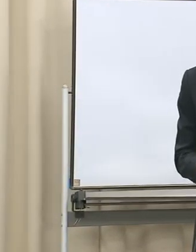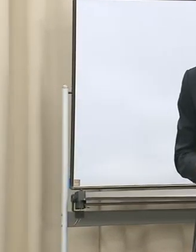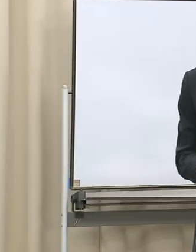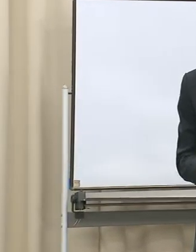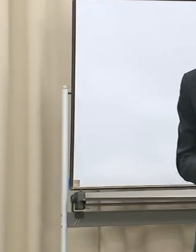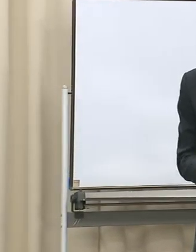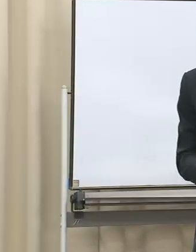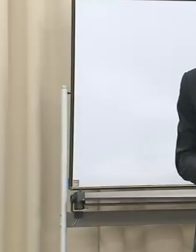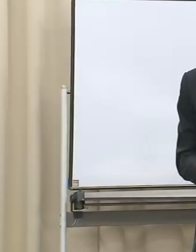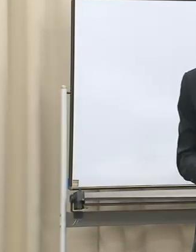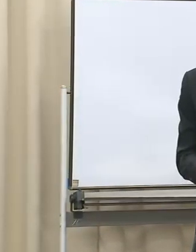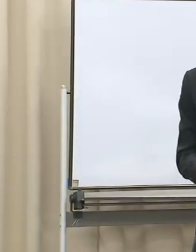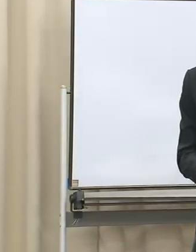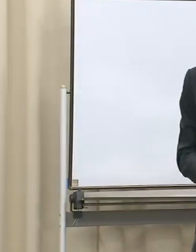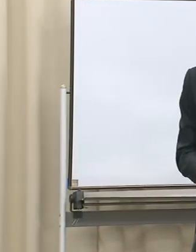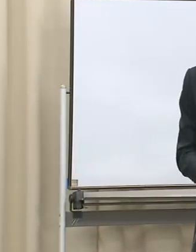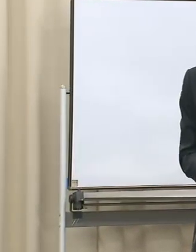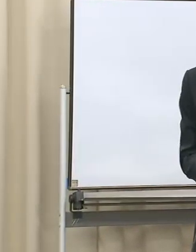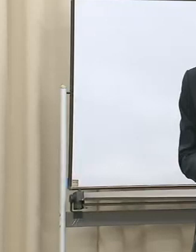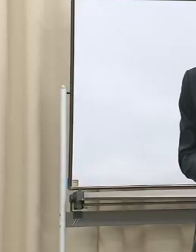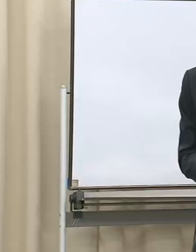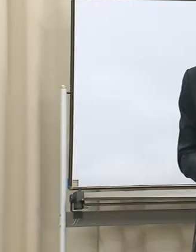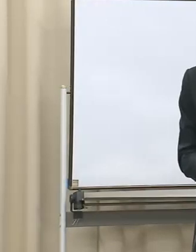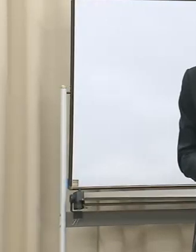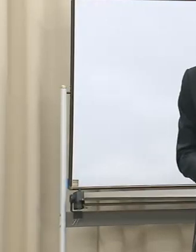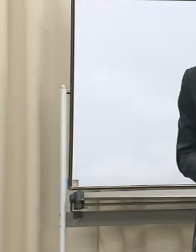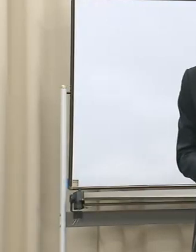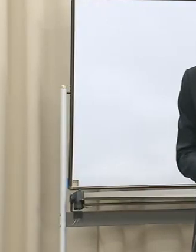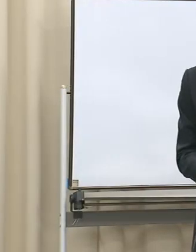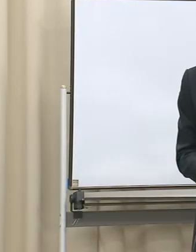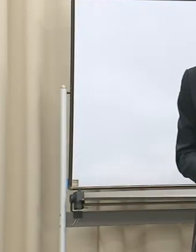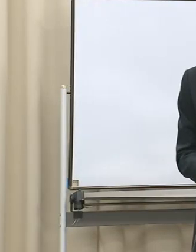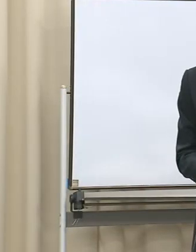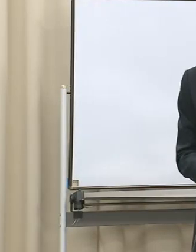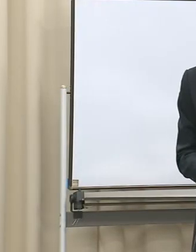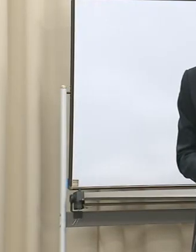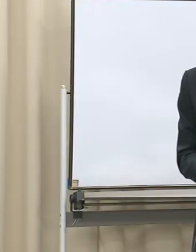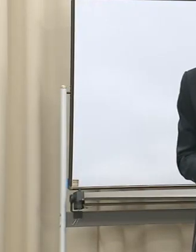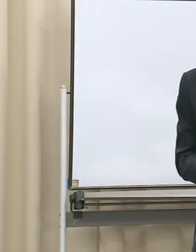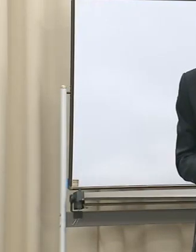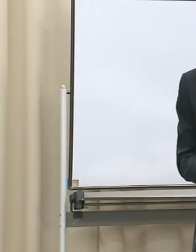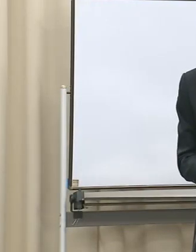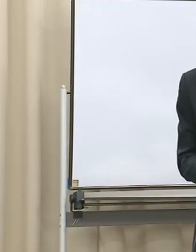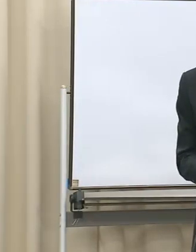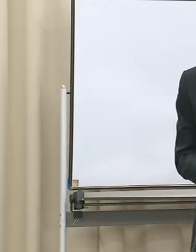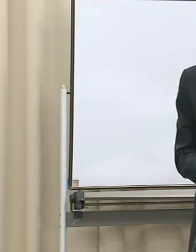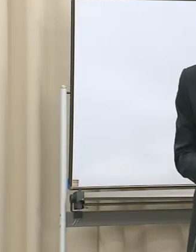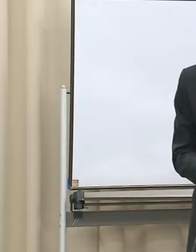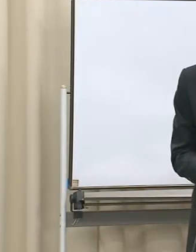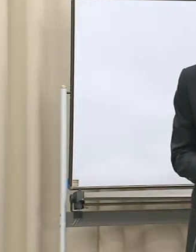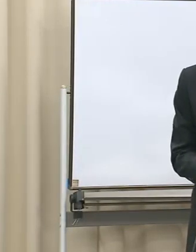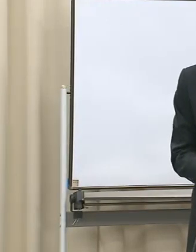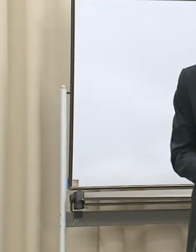状を聞き取っておりまして、その中でですね、重篤、重症の方はですね、